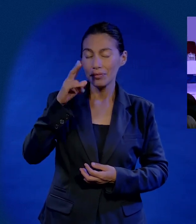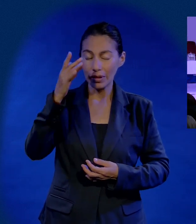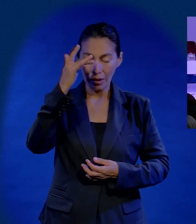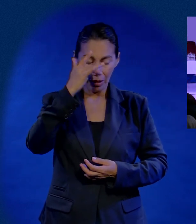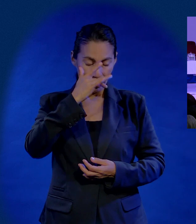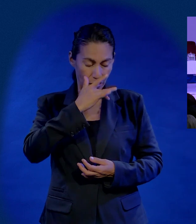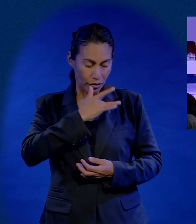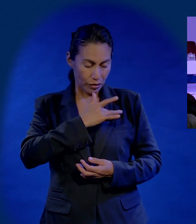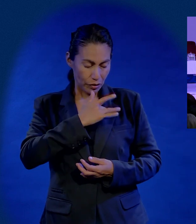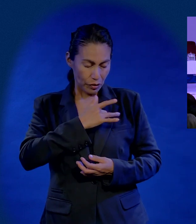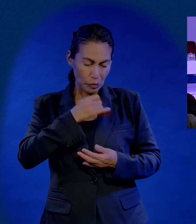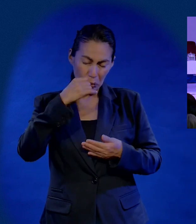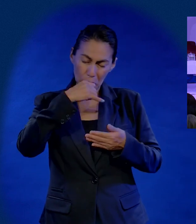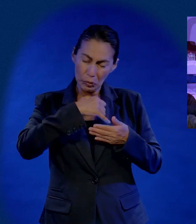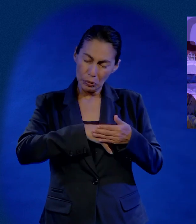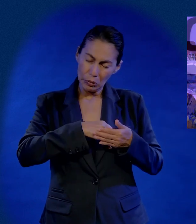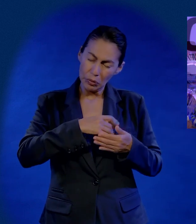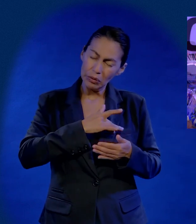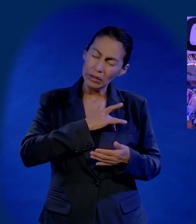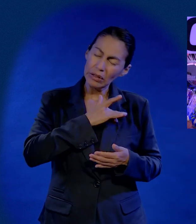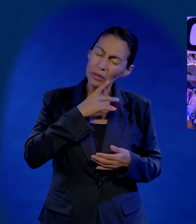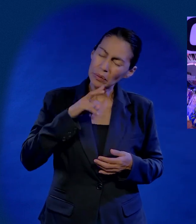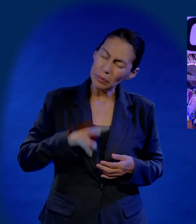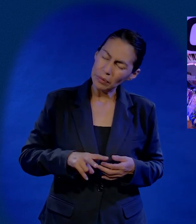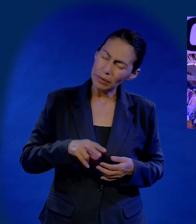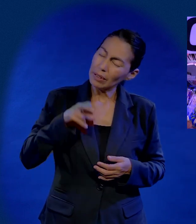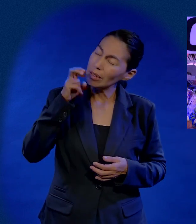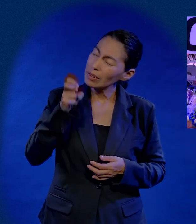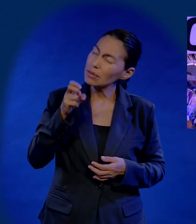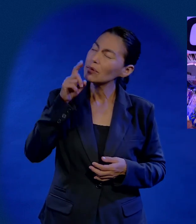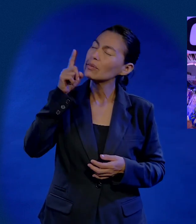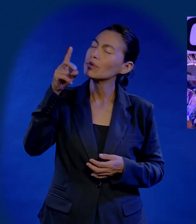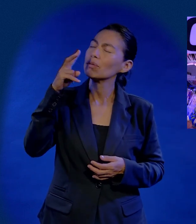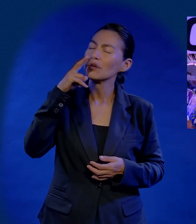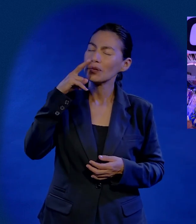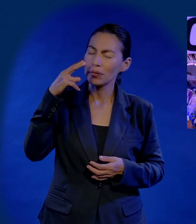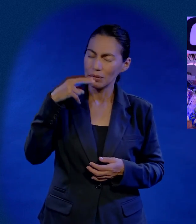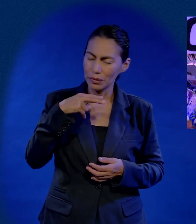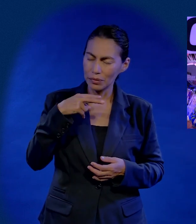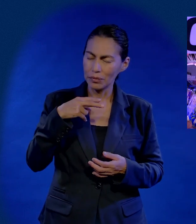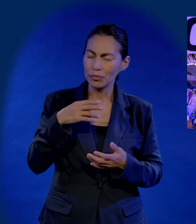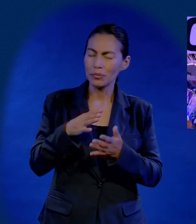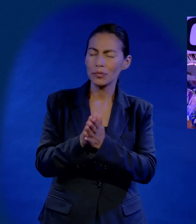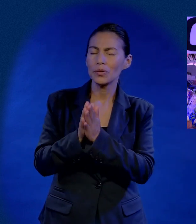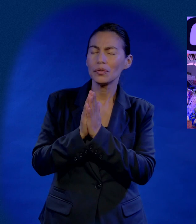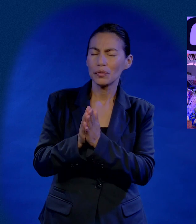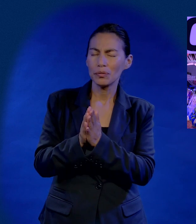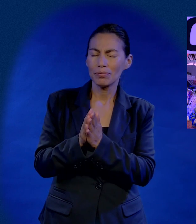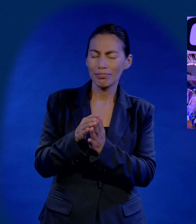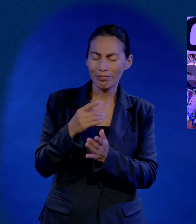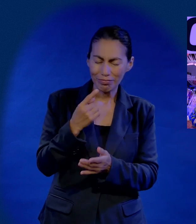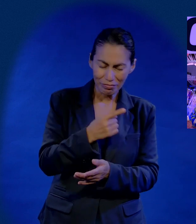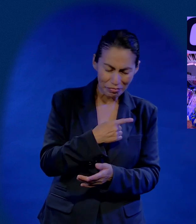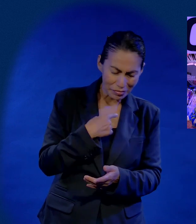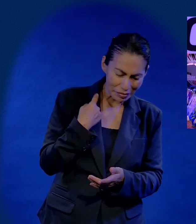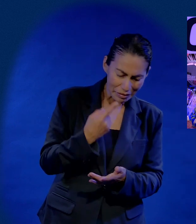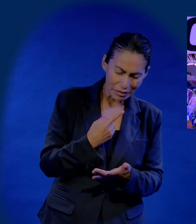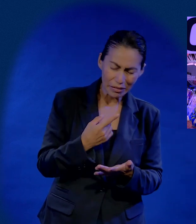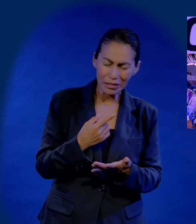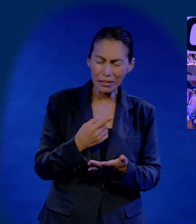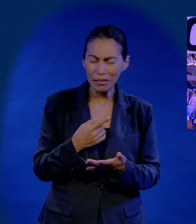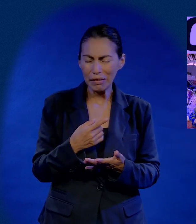allá que eso. Tú ves lo que verdaderamente somos, lo que verdaderamente somos, en lo más profundo del corazón, en lo más profundo